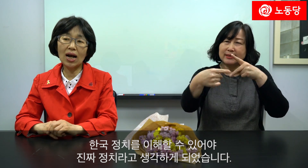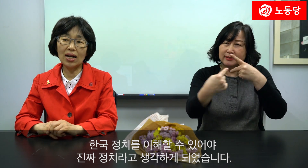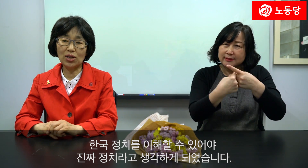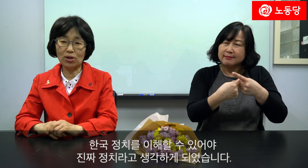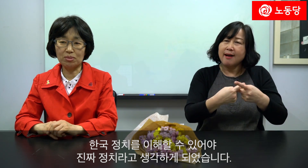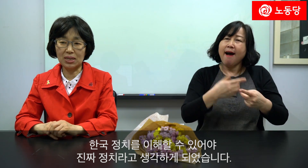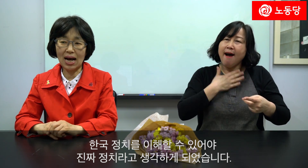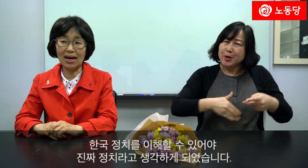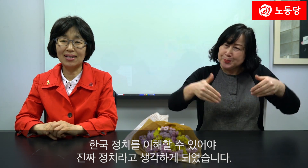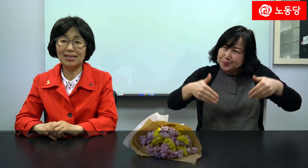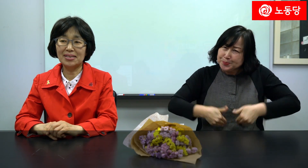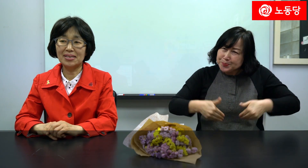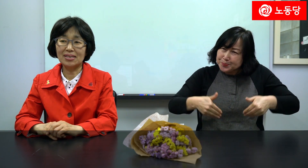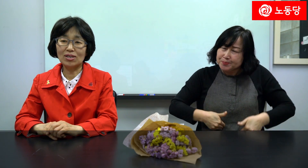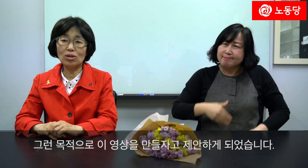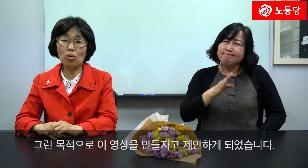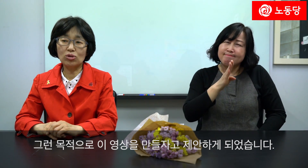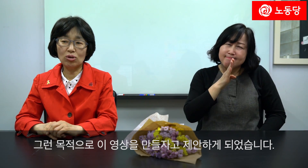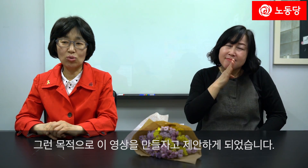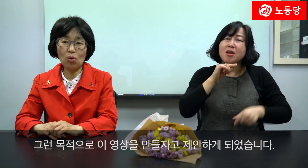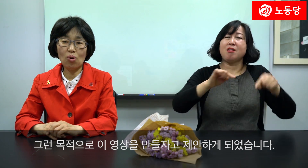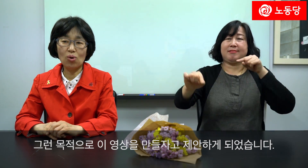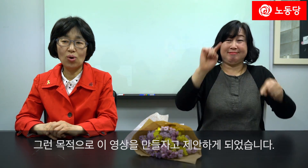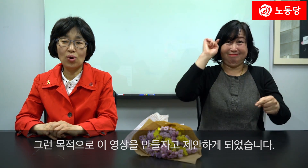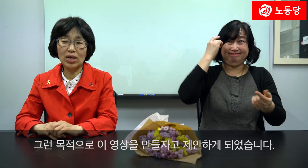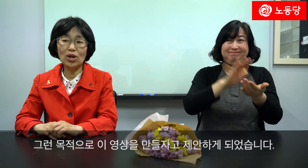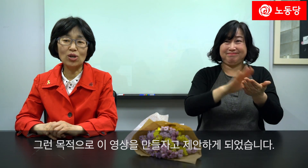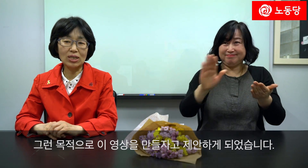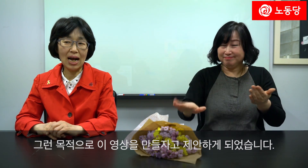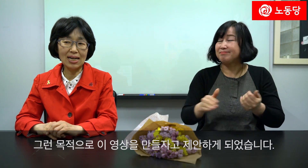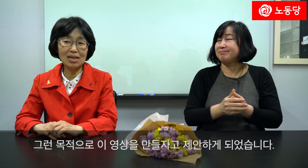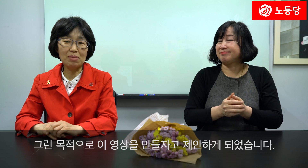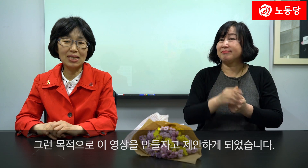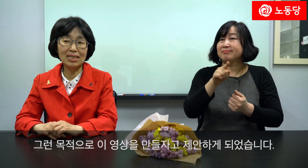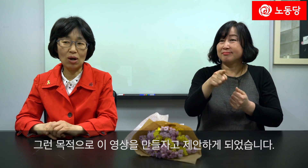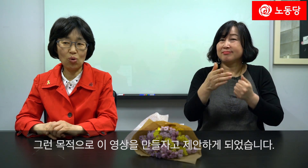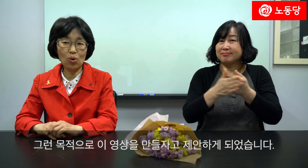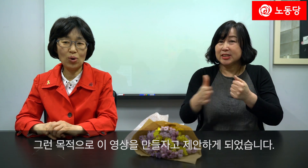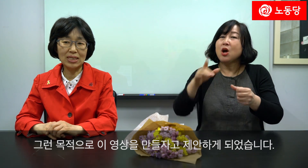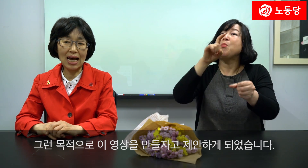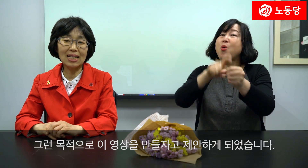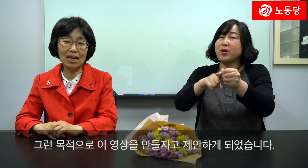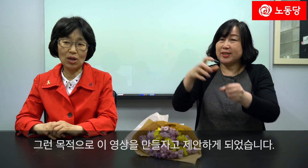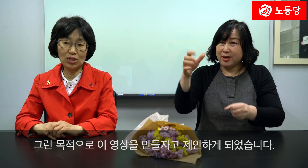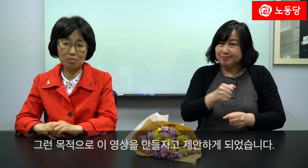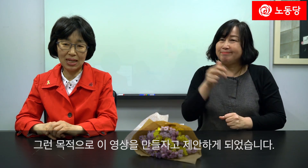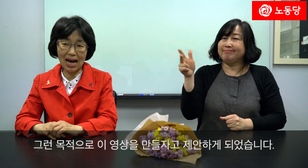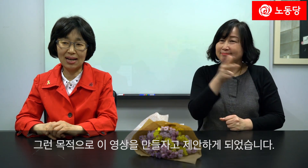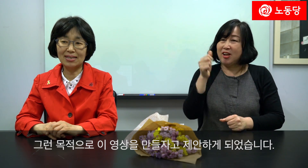정치라고 생각하게 되었습니다. 그런 목적으로 이런 영상을 만들자고